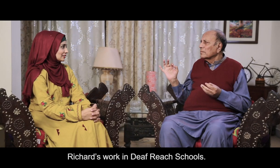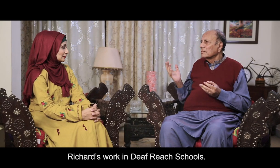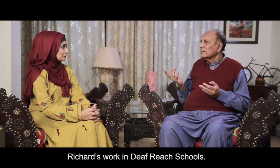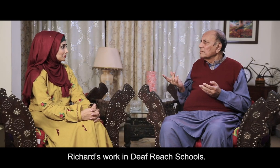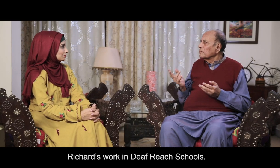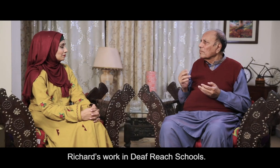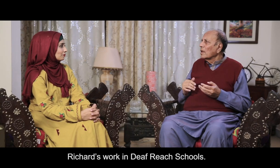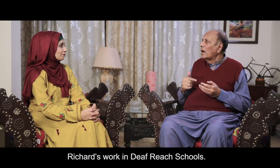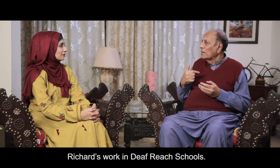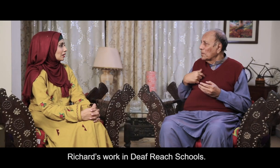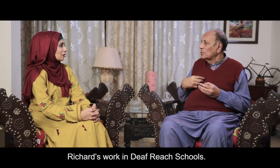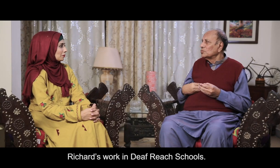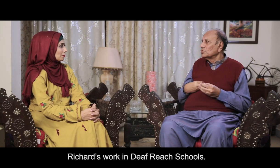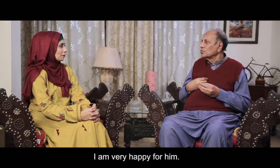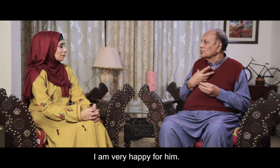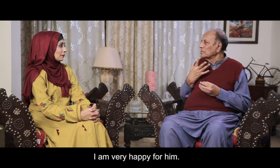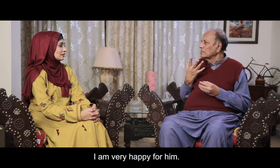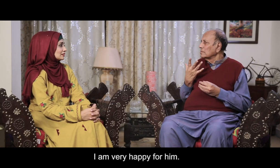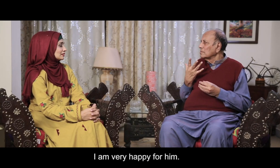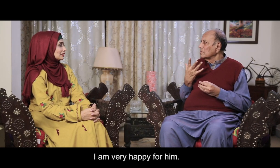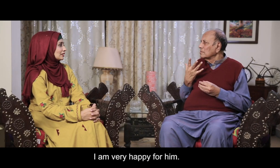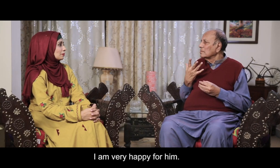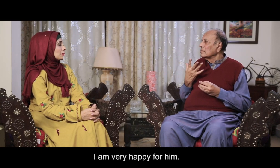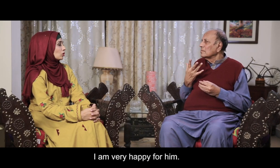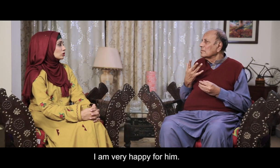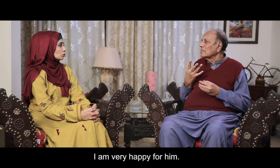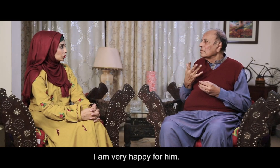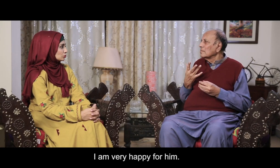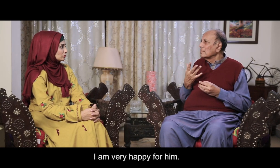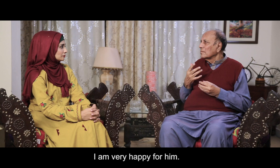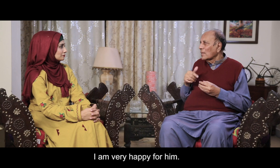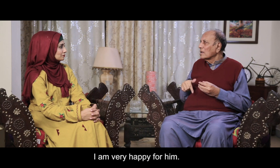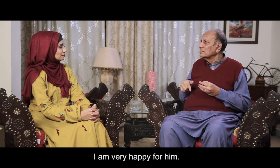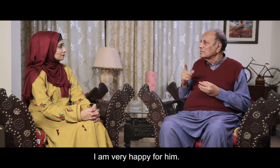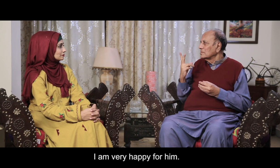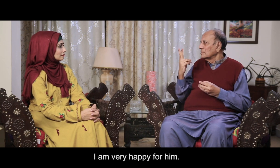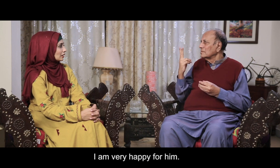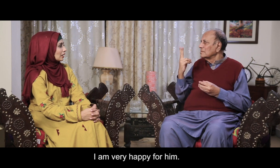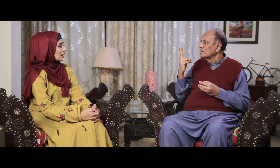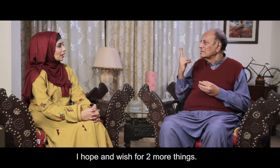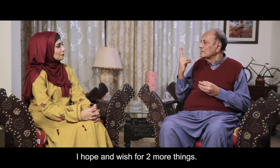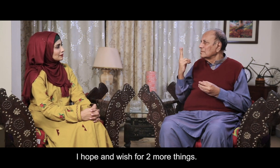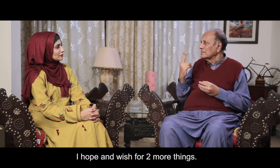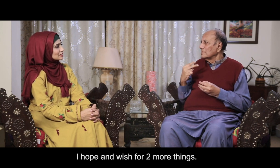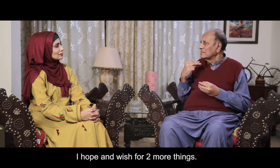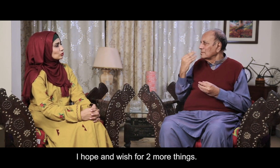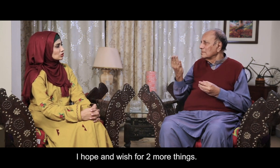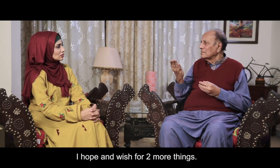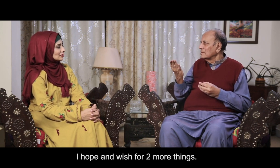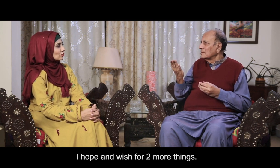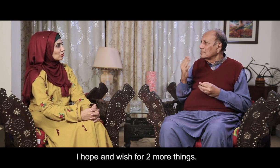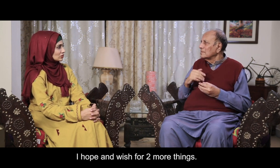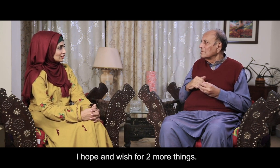हैं। मैं इसके लिए मैं बहुत खुश हूँ। अब मैं मज़ीद दो चीज़ें और चाहता